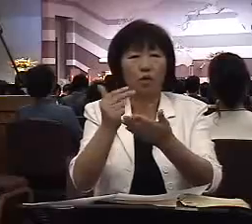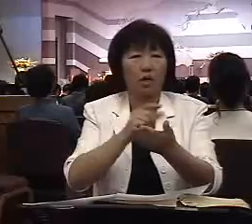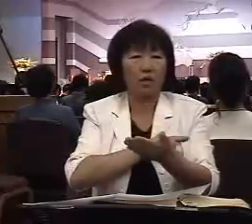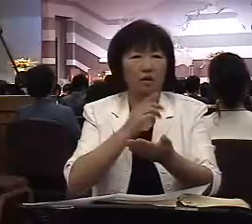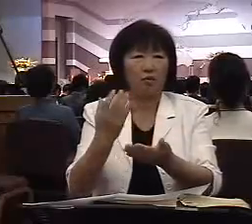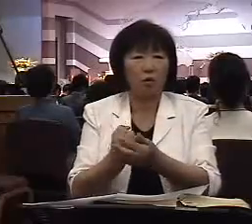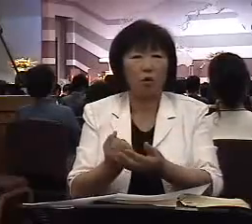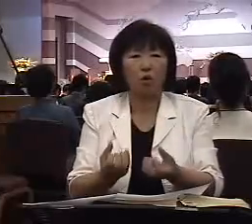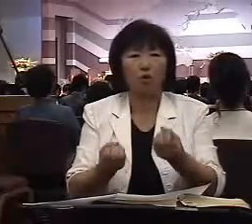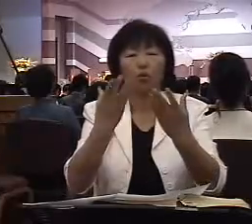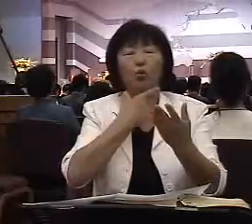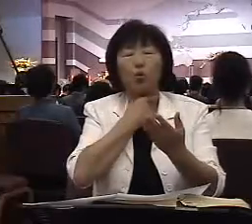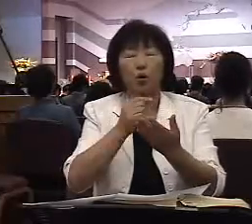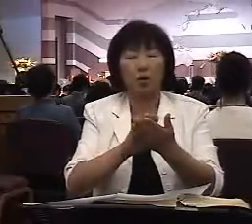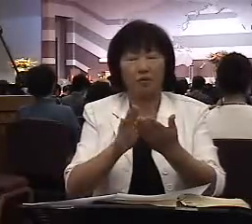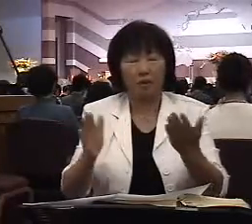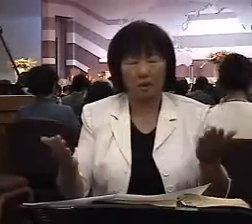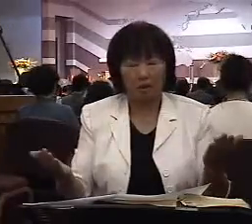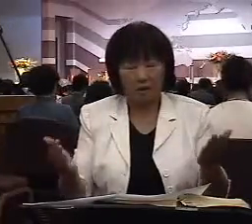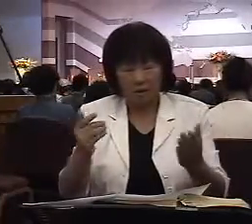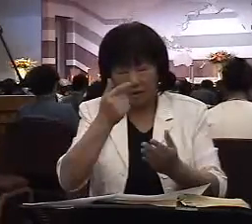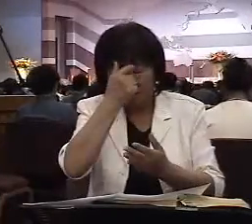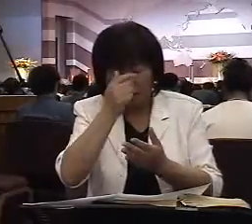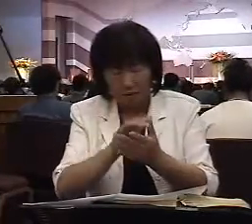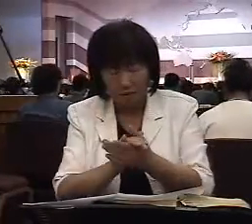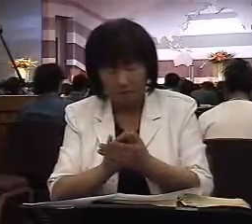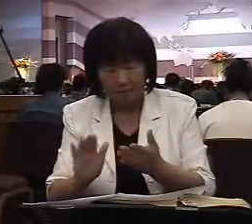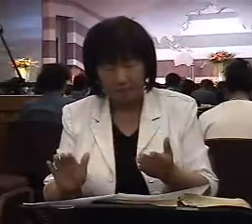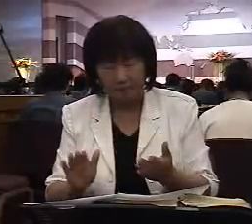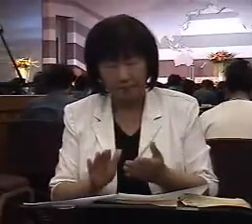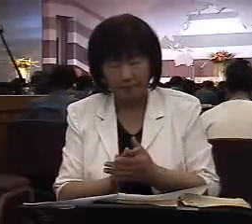축원합니다. 기도하겠습니다.